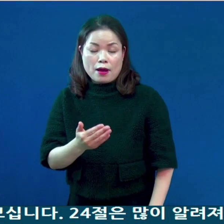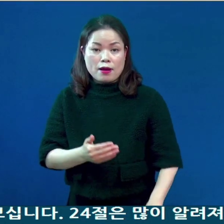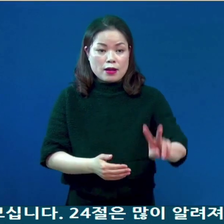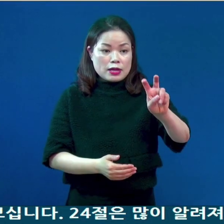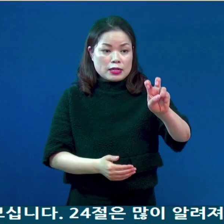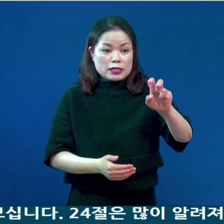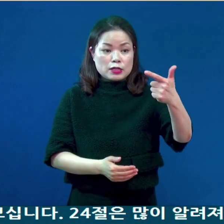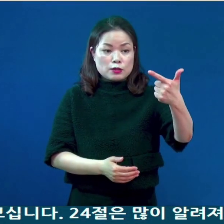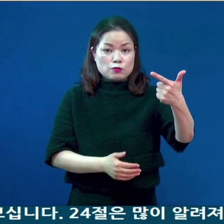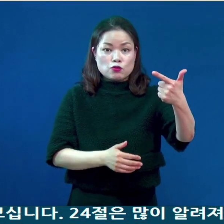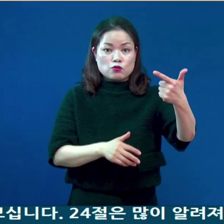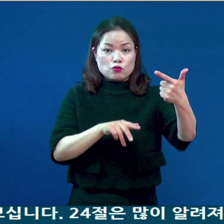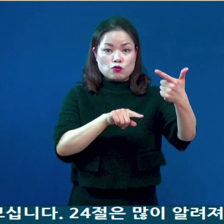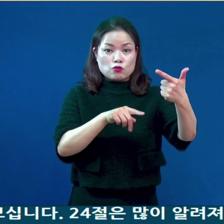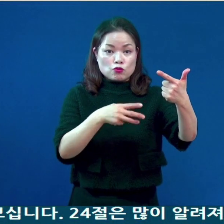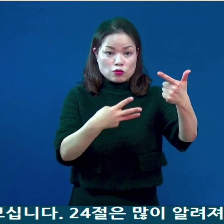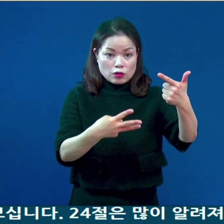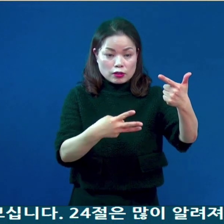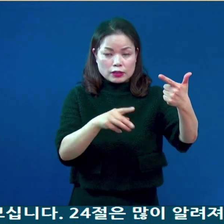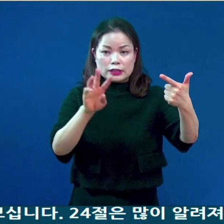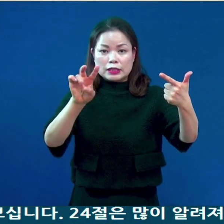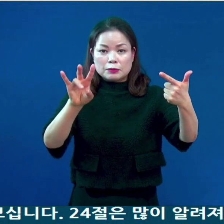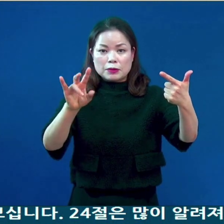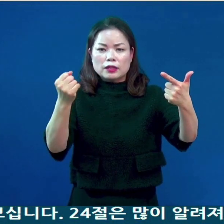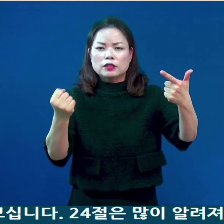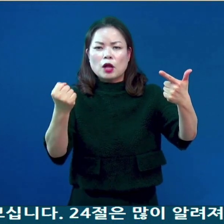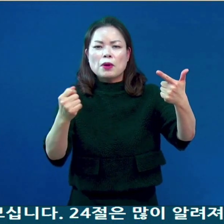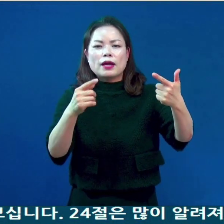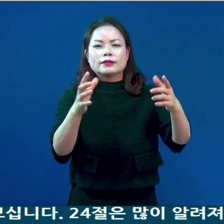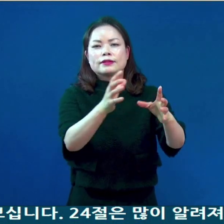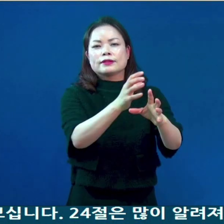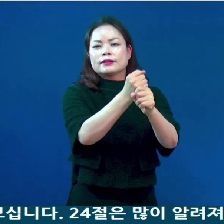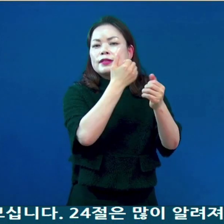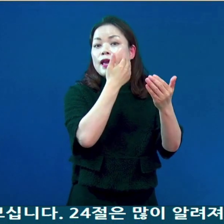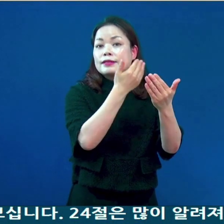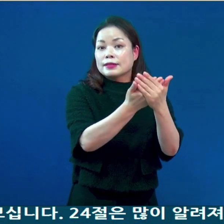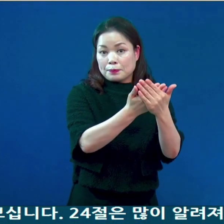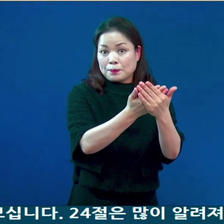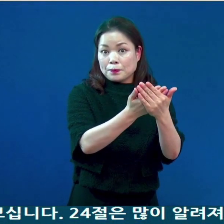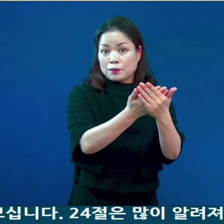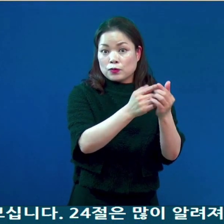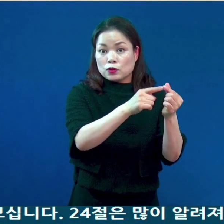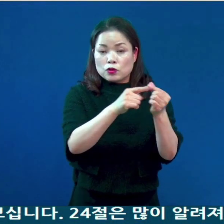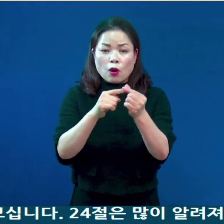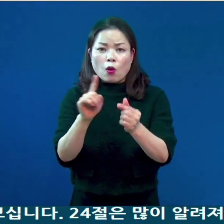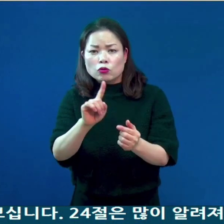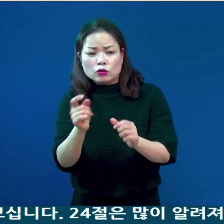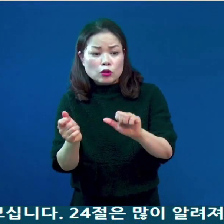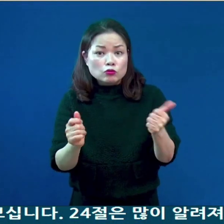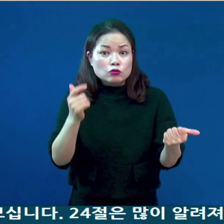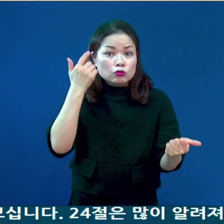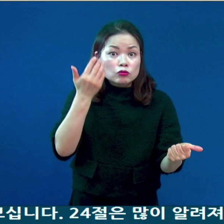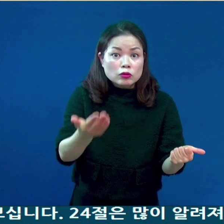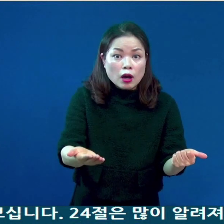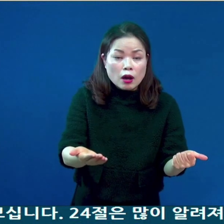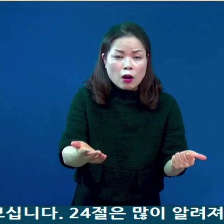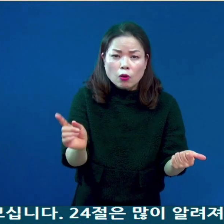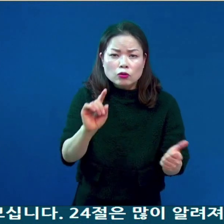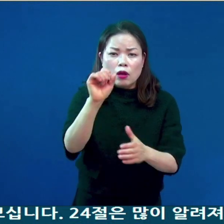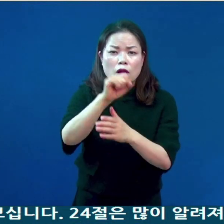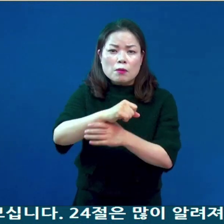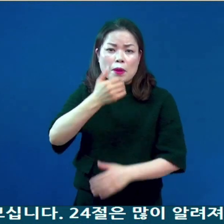26절이 24절을 설명하는 핵심이에요. 어떻게 죽느냐, 어떻게